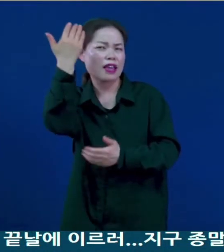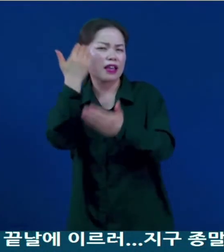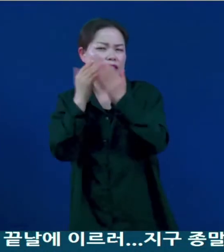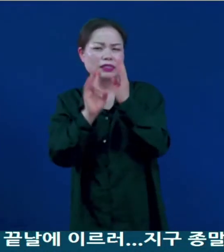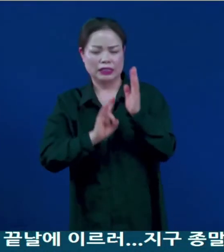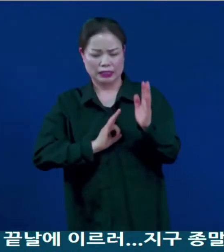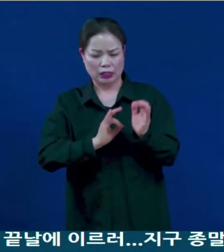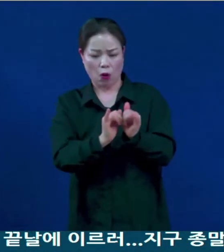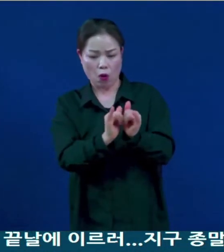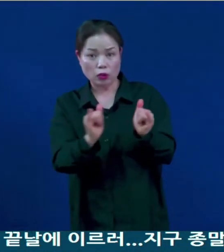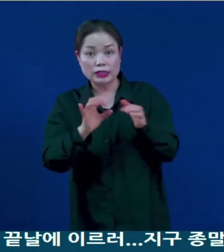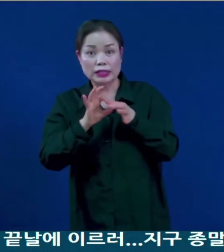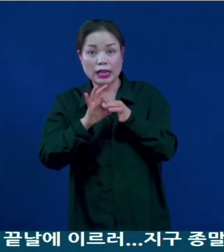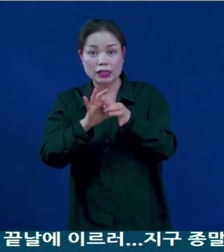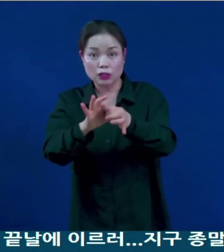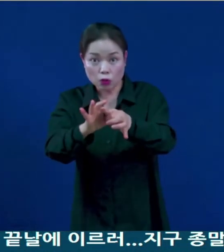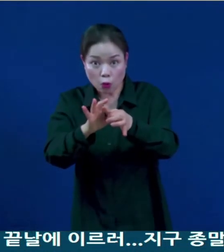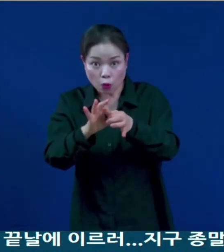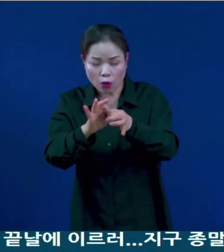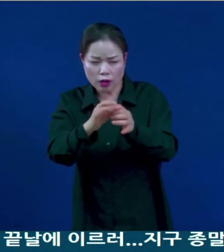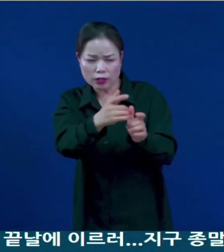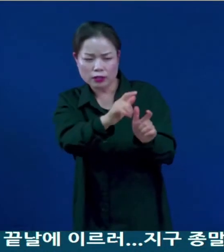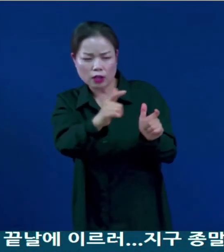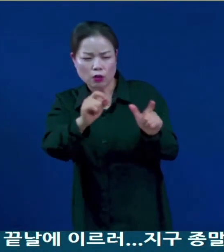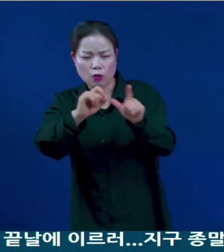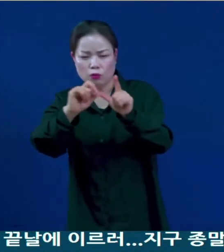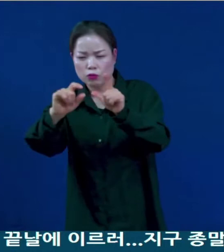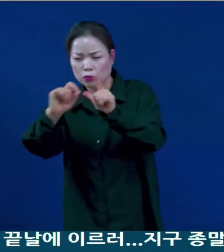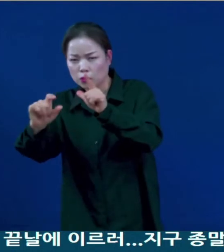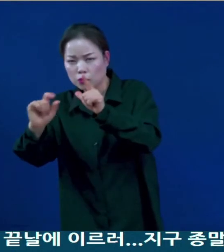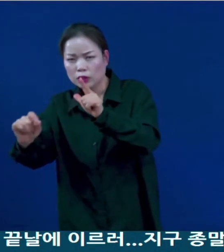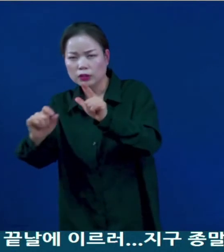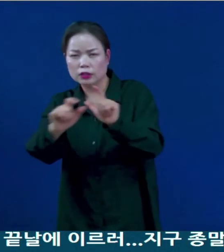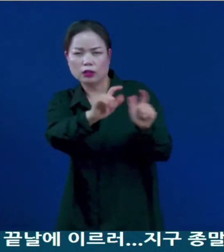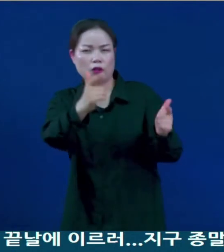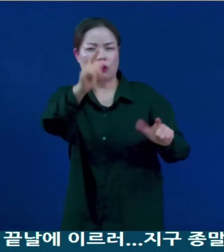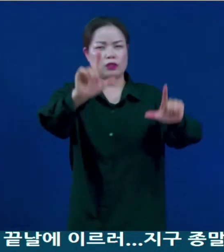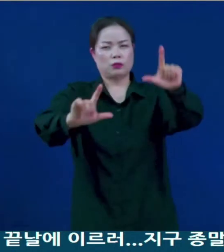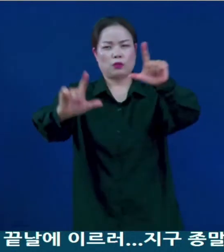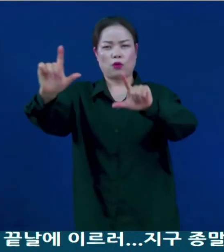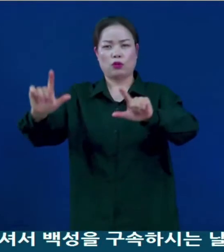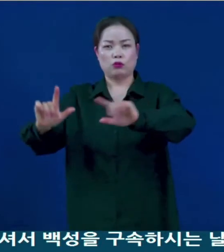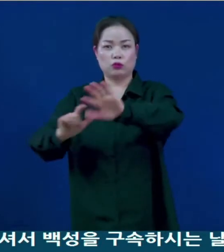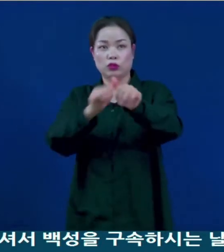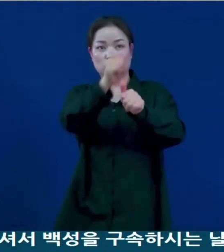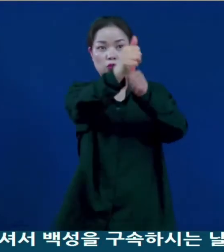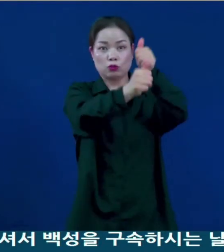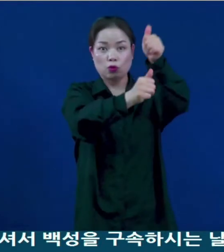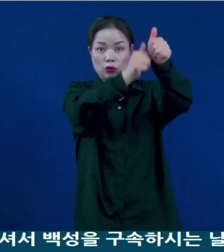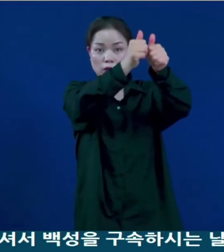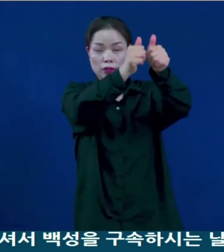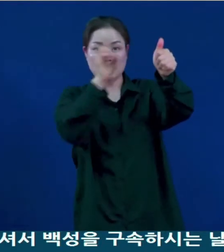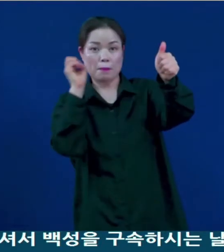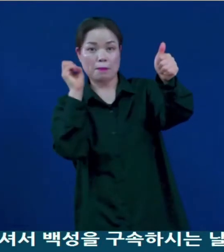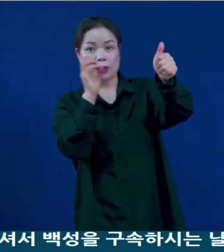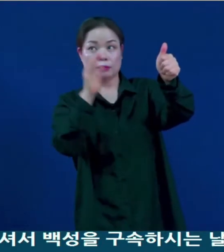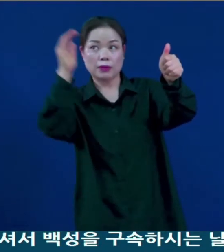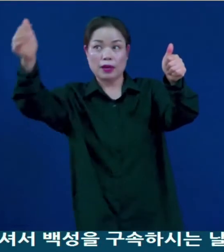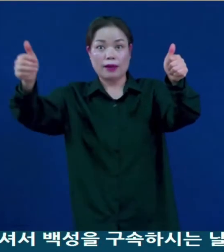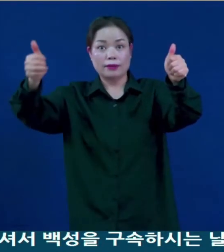옛적의 선지자들을 통하여 여러 부분과 여러 모양으로 우리 조상들에게